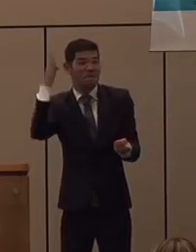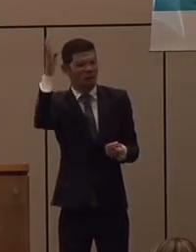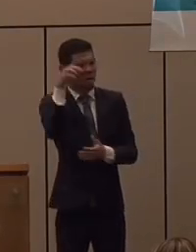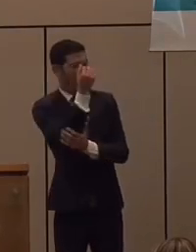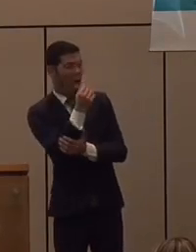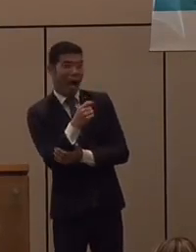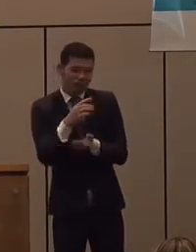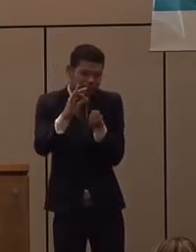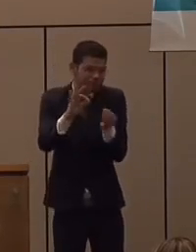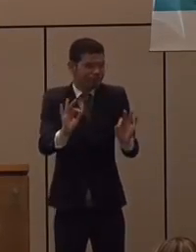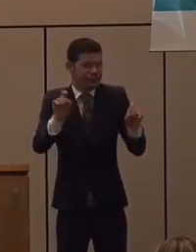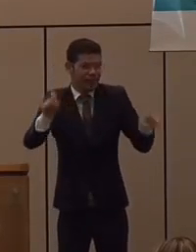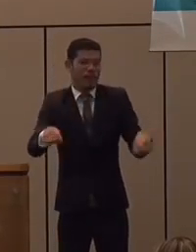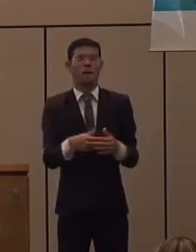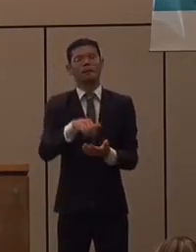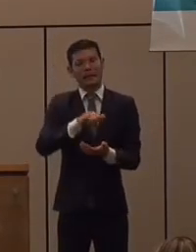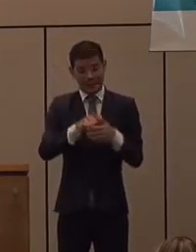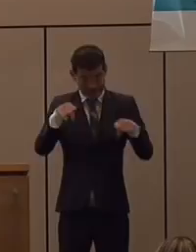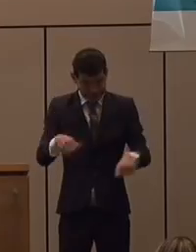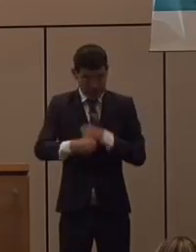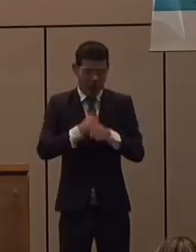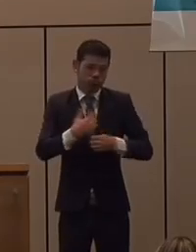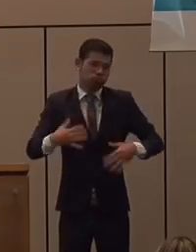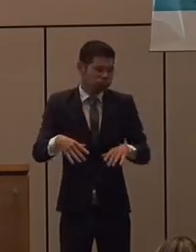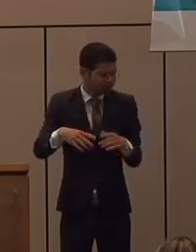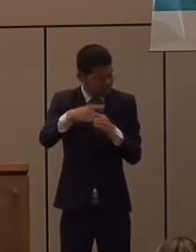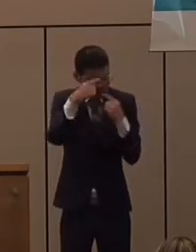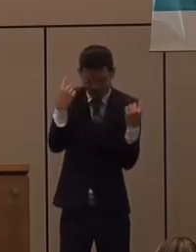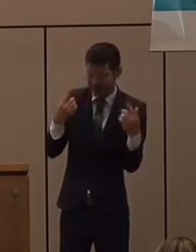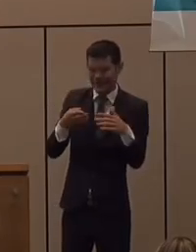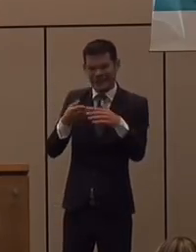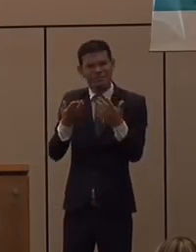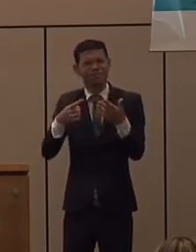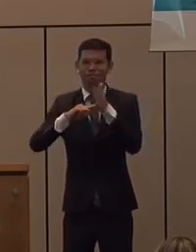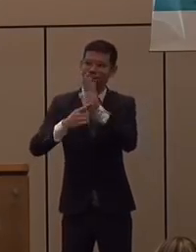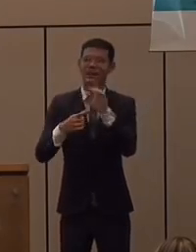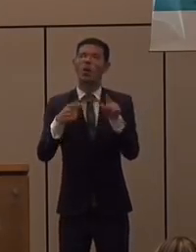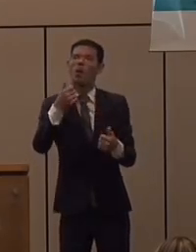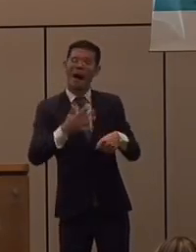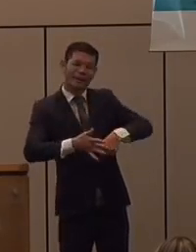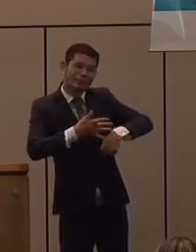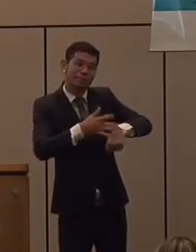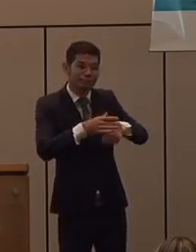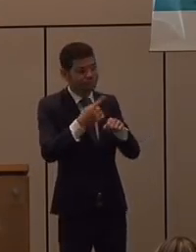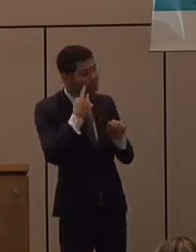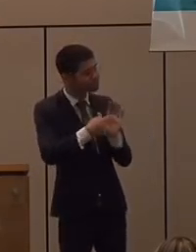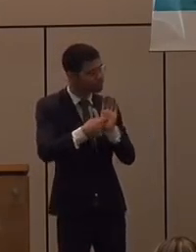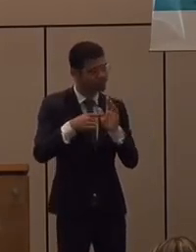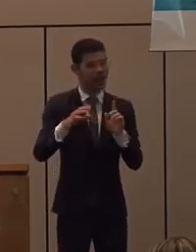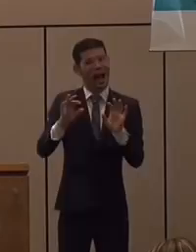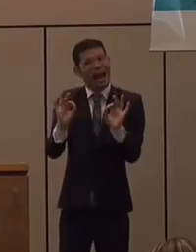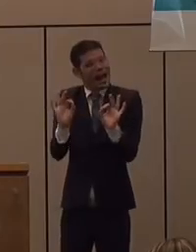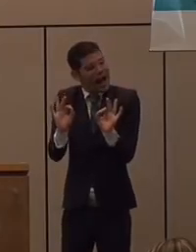este año ha sido también intenso igual que el año anterior generando una cultura de la calidad por un lado y por el otro lado la